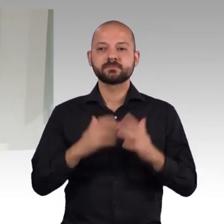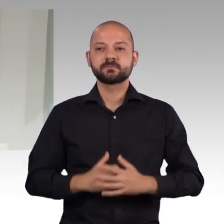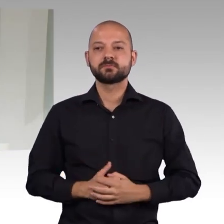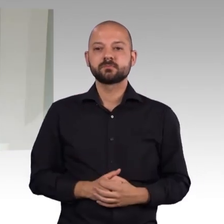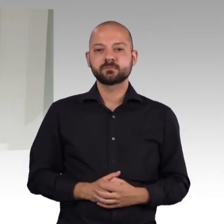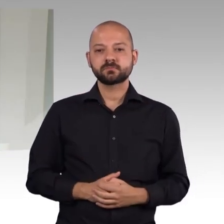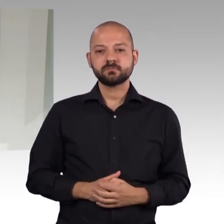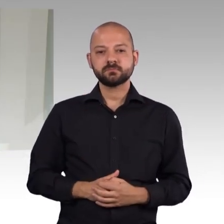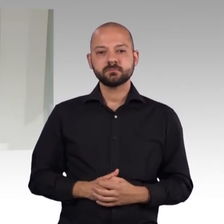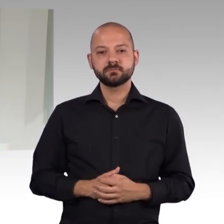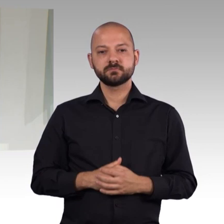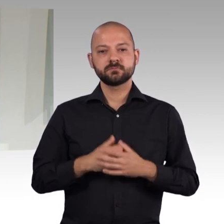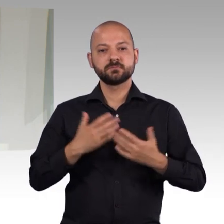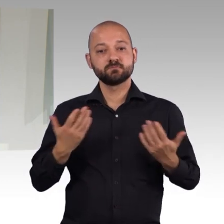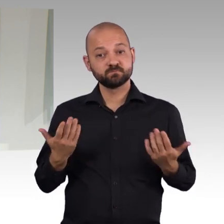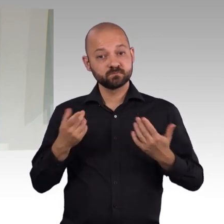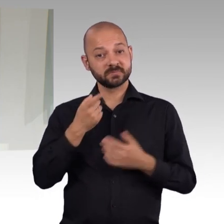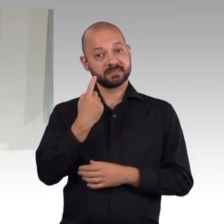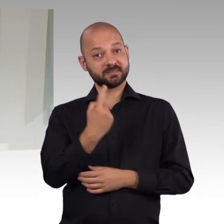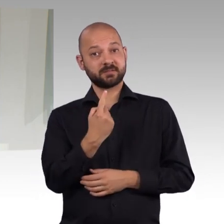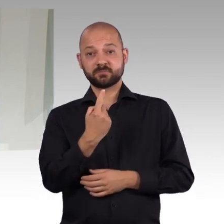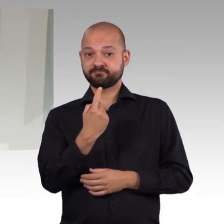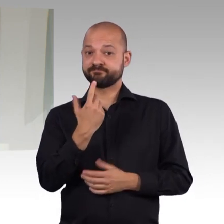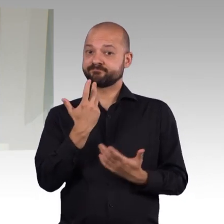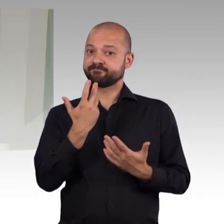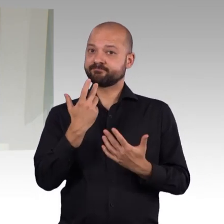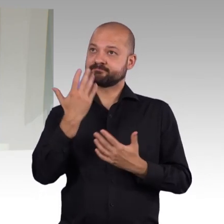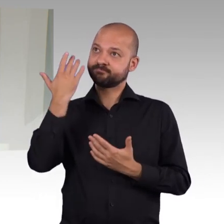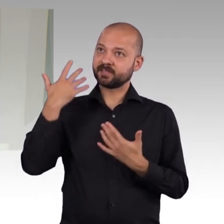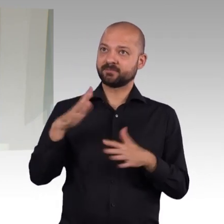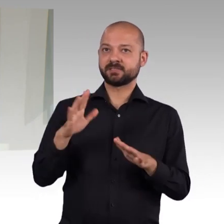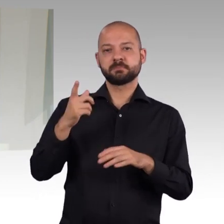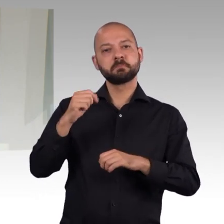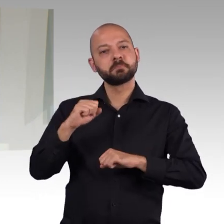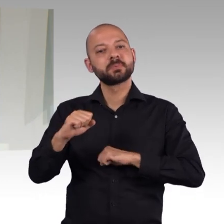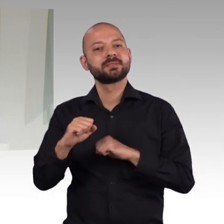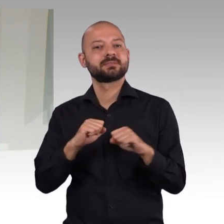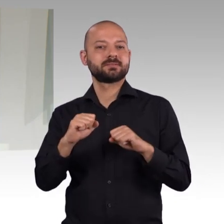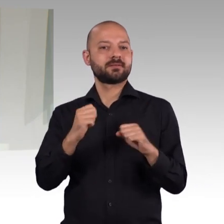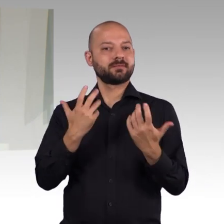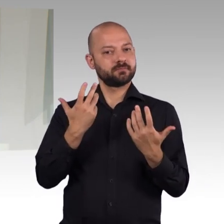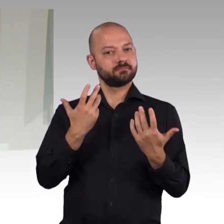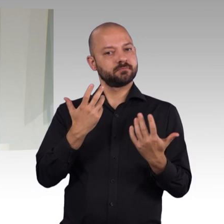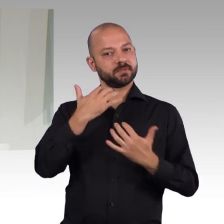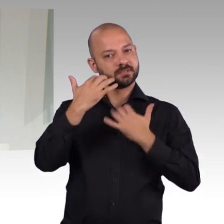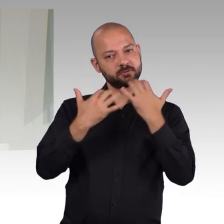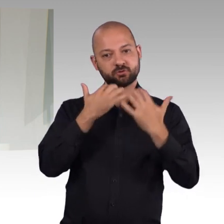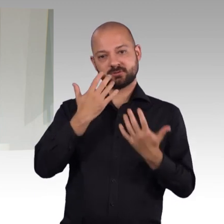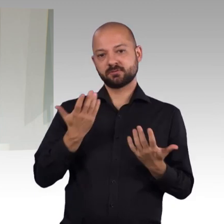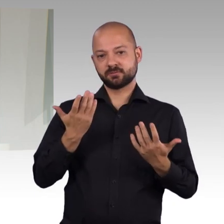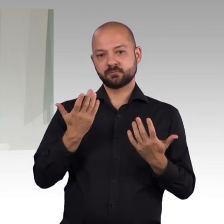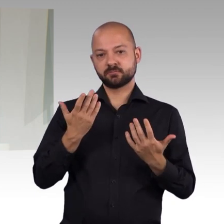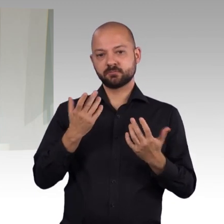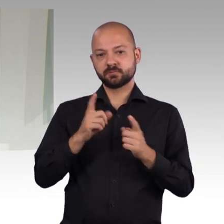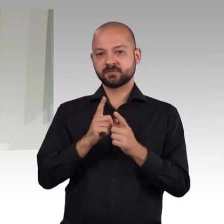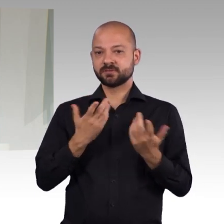Ministerin eingehen, die mit 32 Milliarden Euro übernommen hat und mit 45 Milliarden Euro übergeben hat.